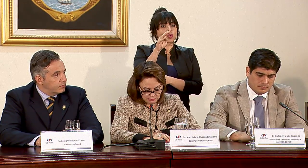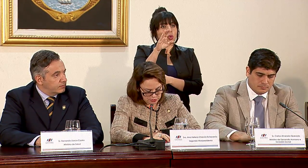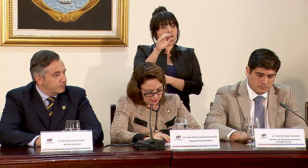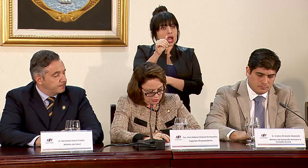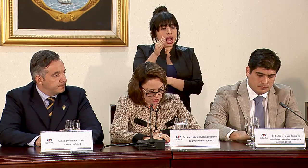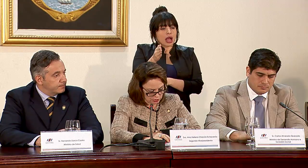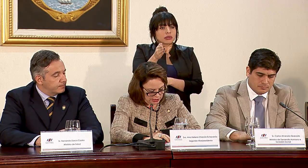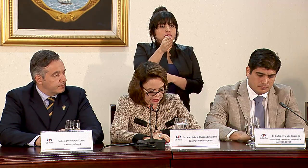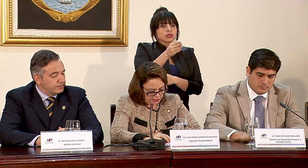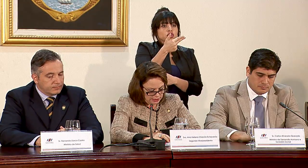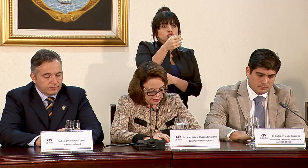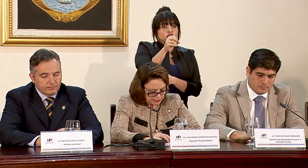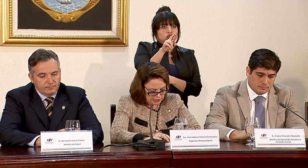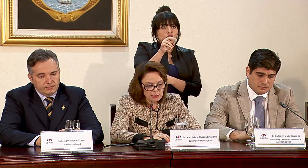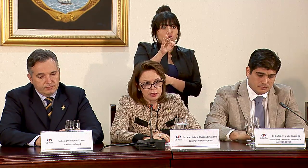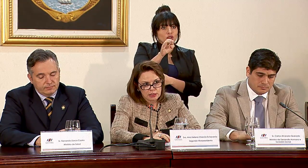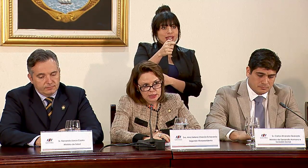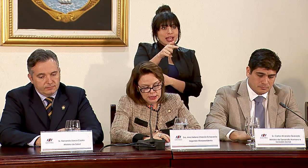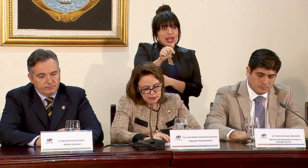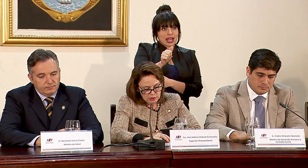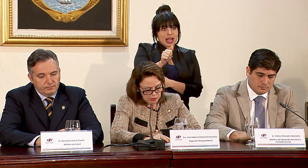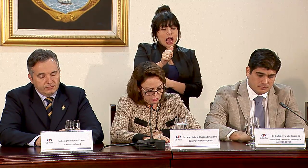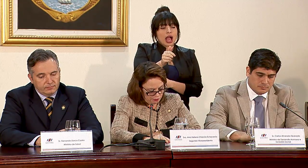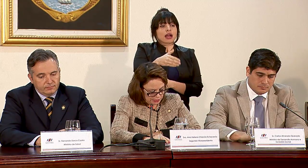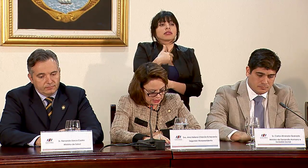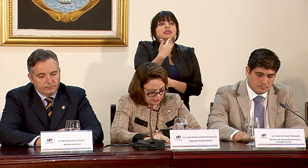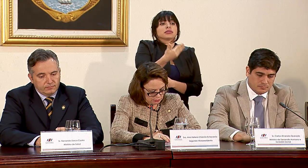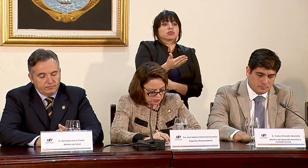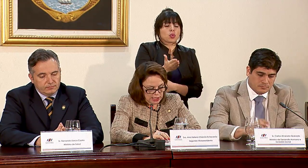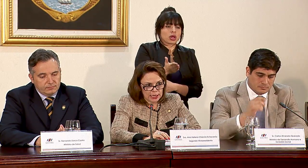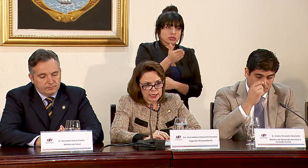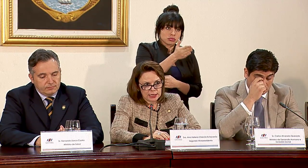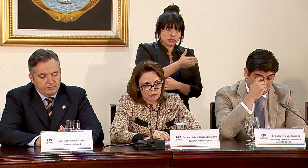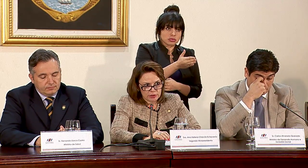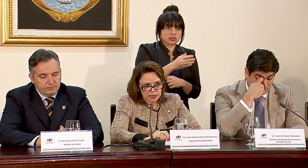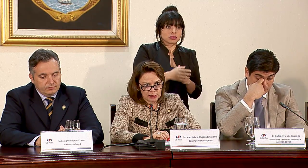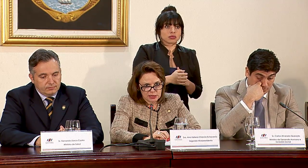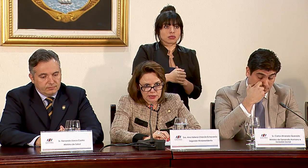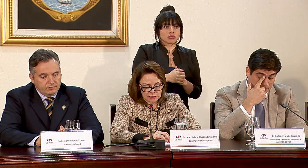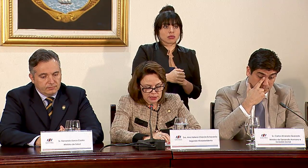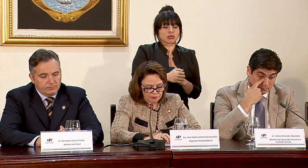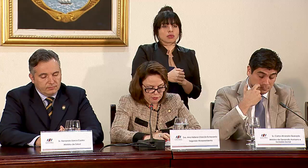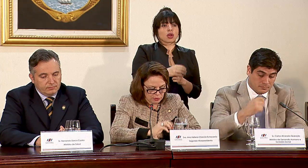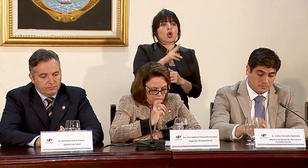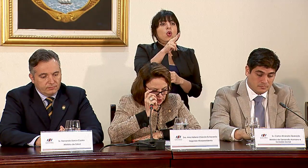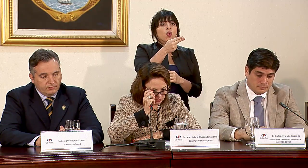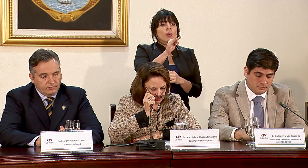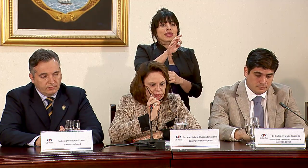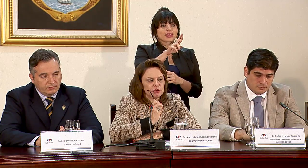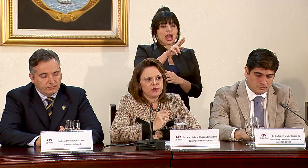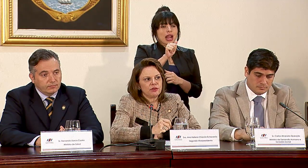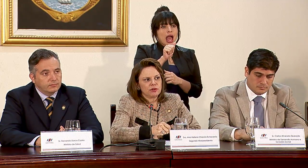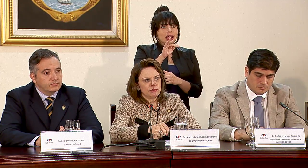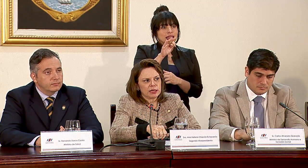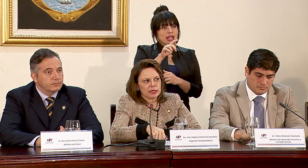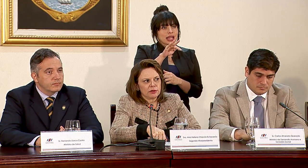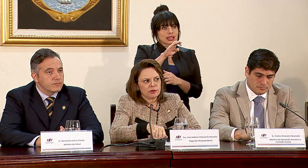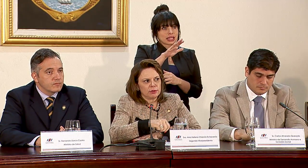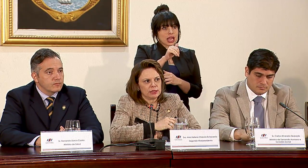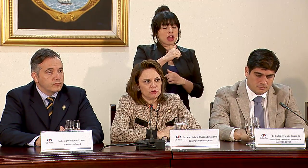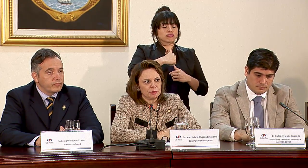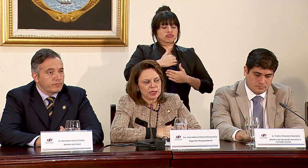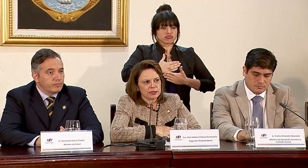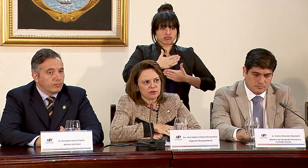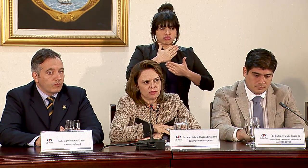luego pasaremos a la Chorotega y luego iremos a la Huetara Atlántica. Yo quiero hacer manifiesto mi